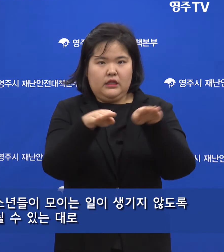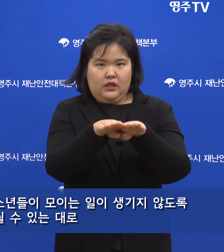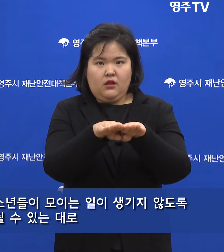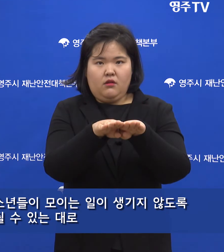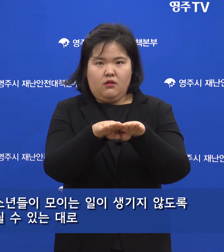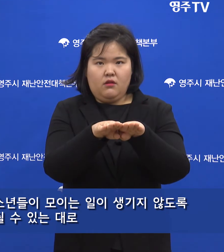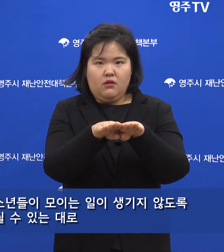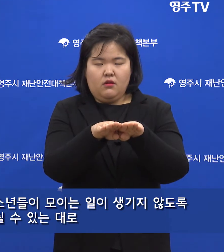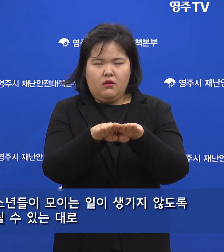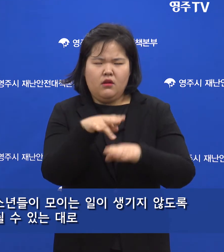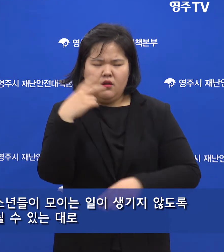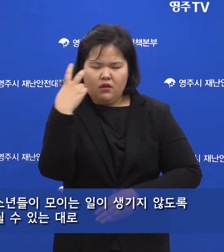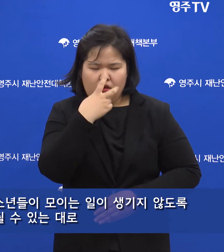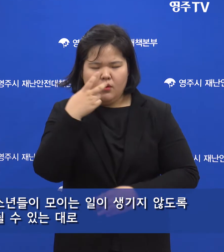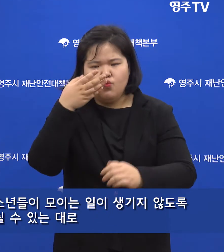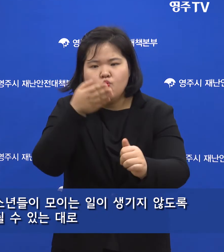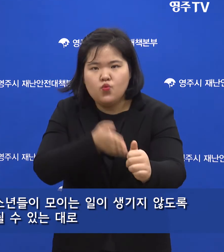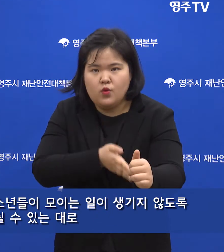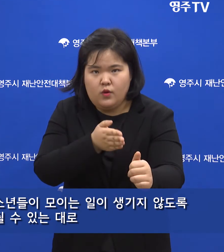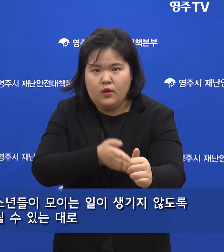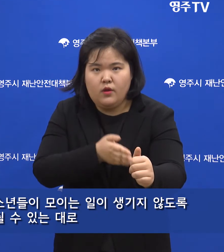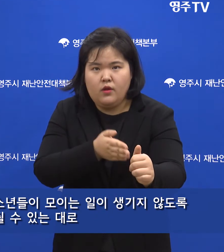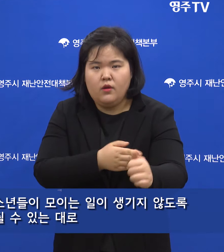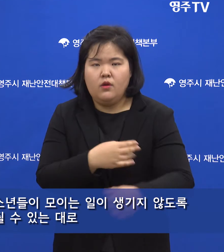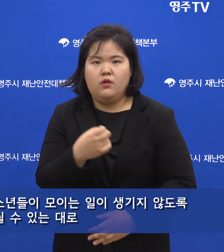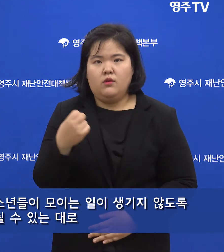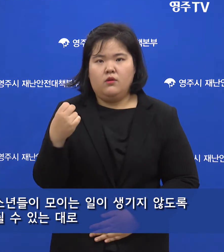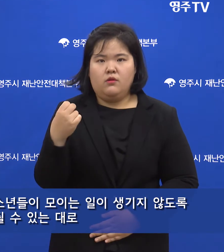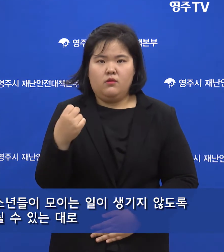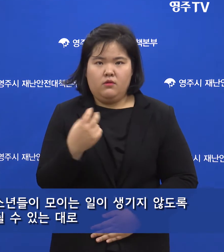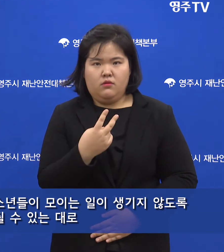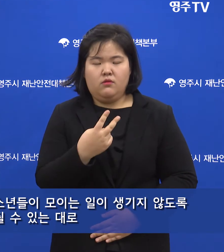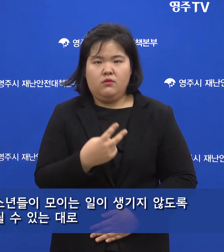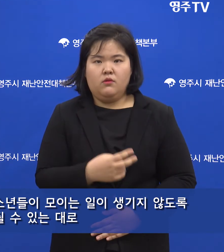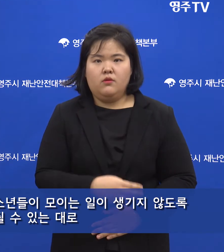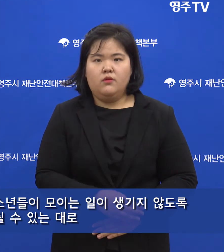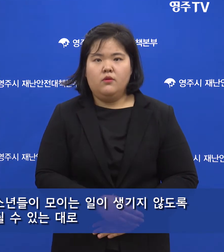시설을 관리해 주시고, 또